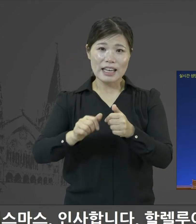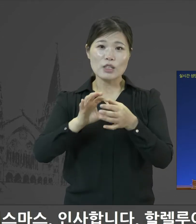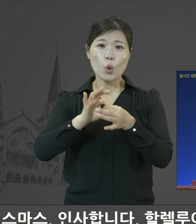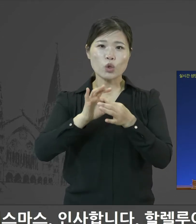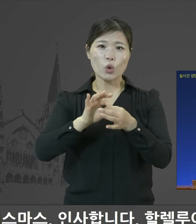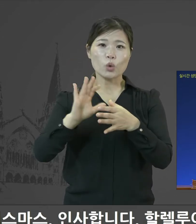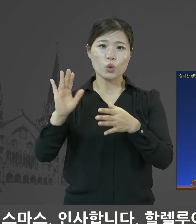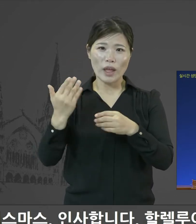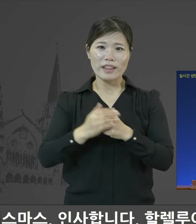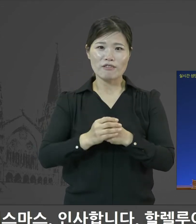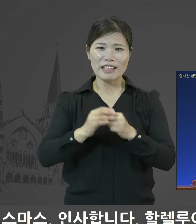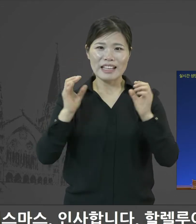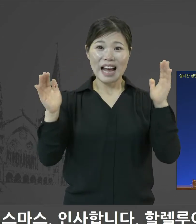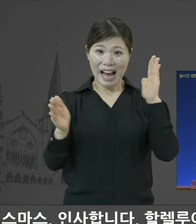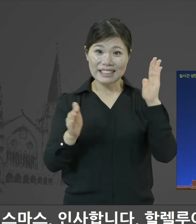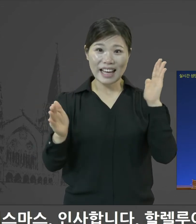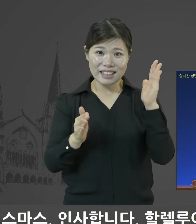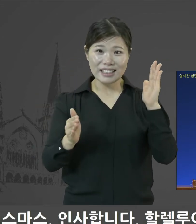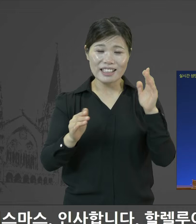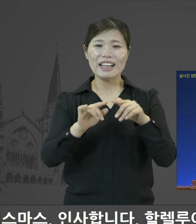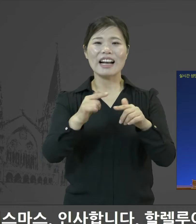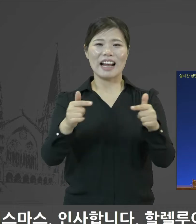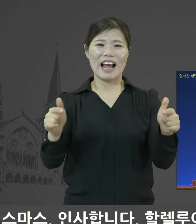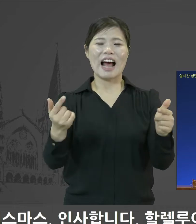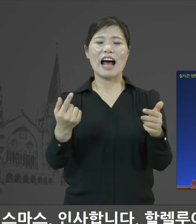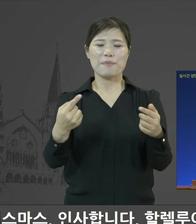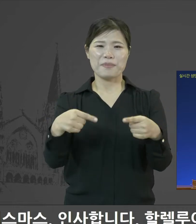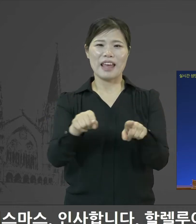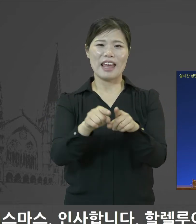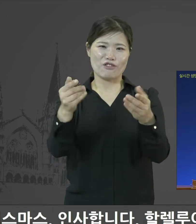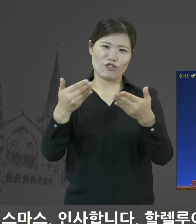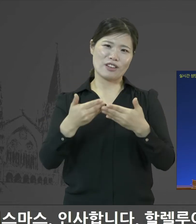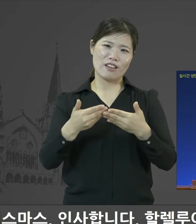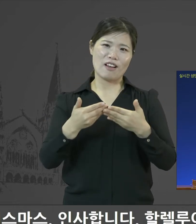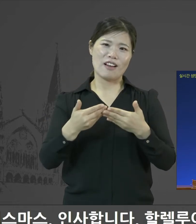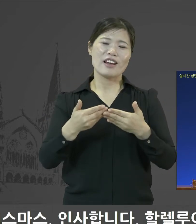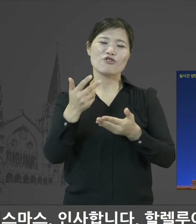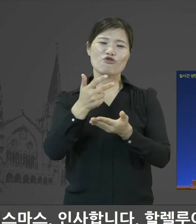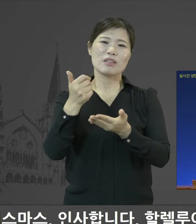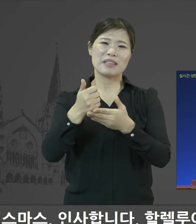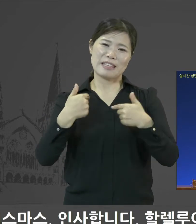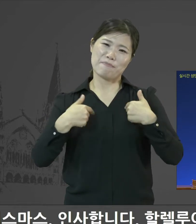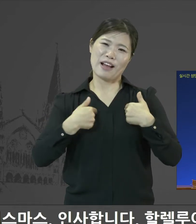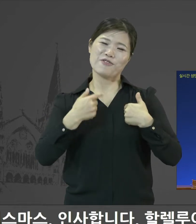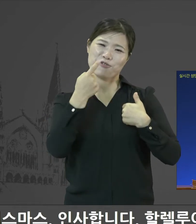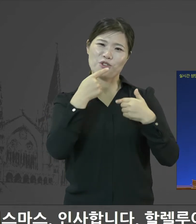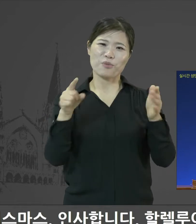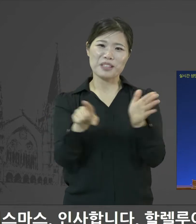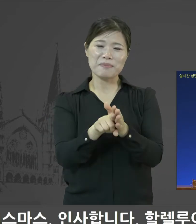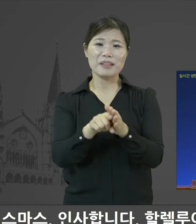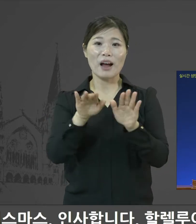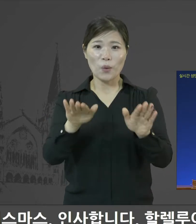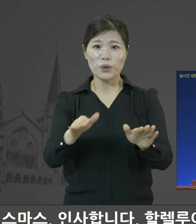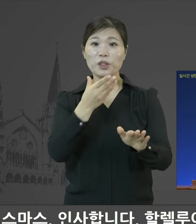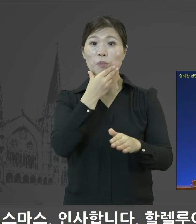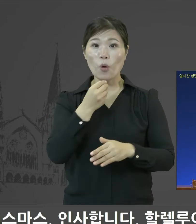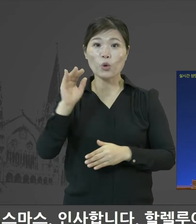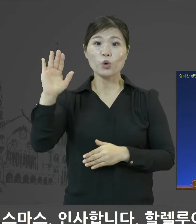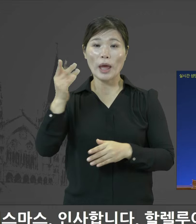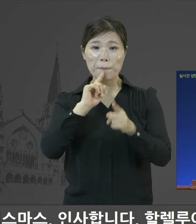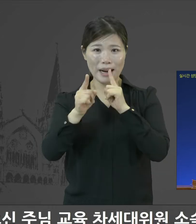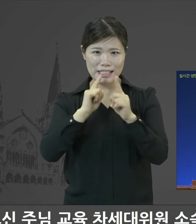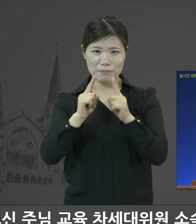우리 청년 친구들 함께해 주심 우리 주님께서 기뻐하실 줄 믿습니다. 오늘도 복된 말씀으로